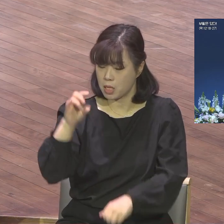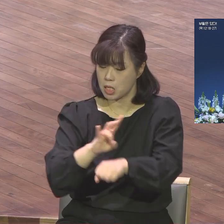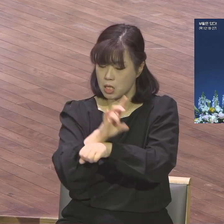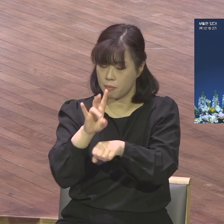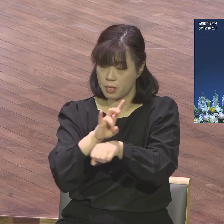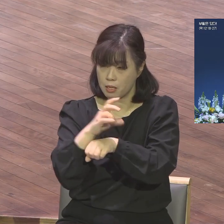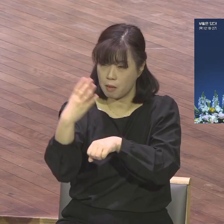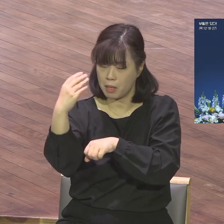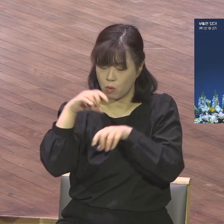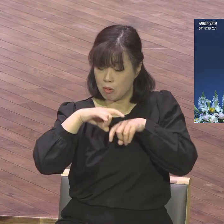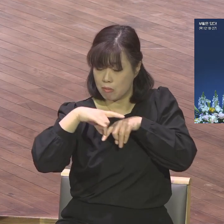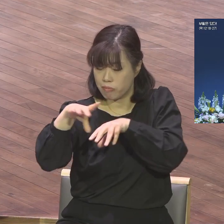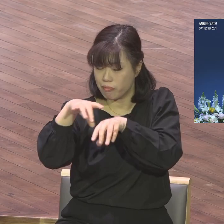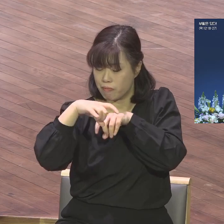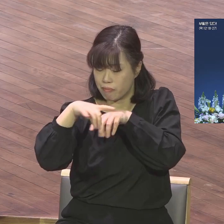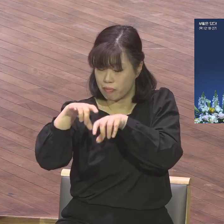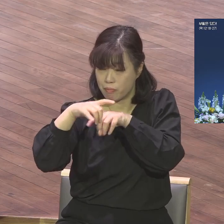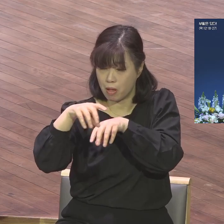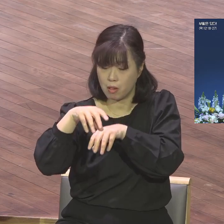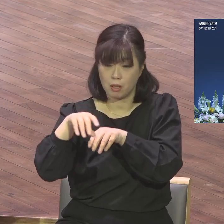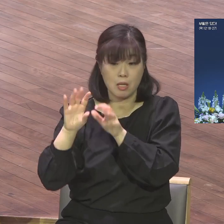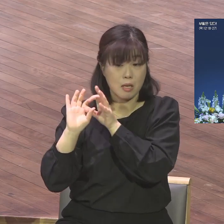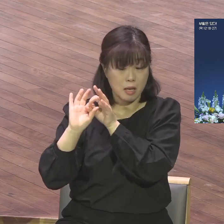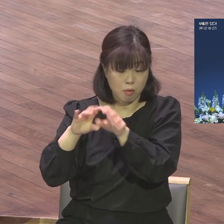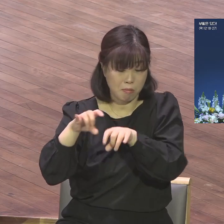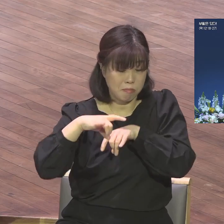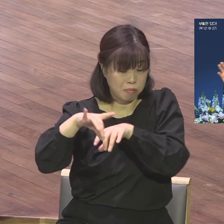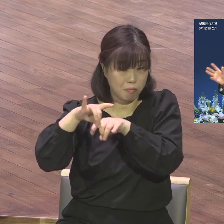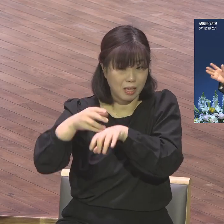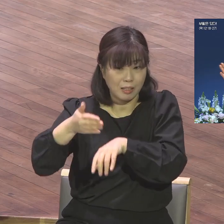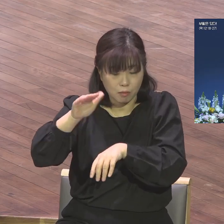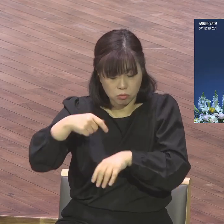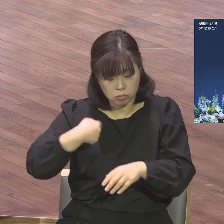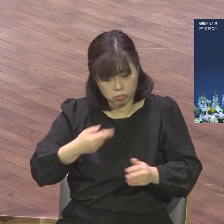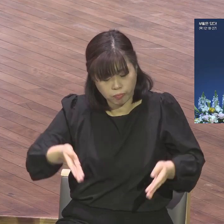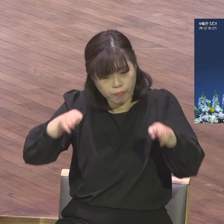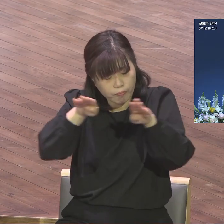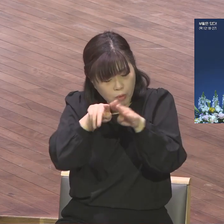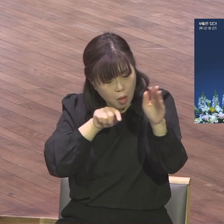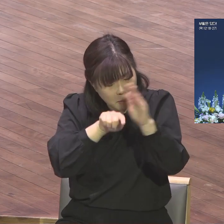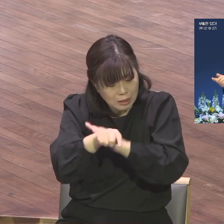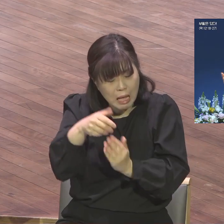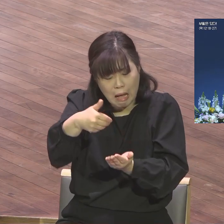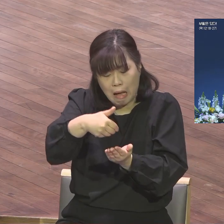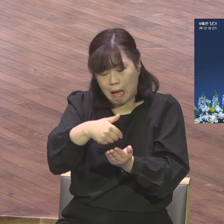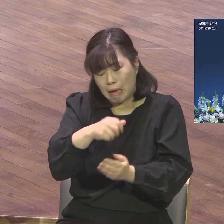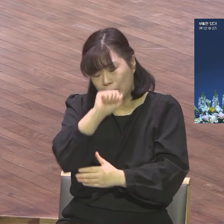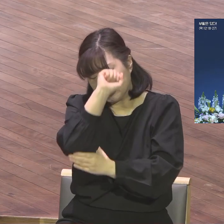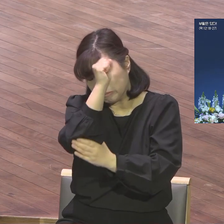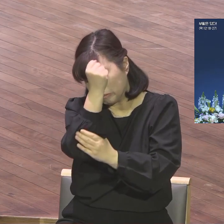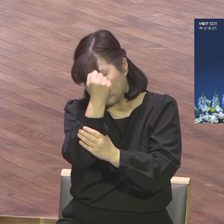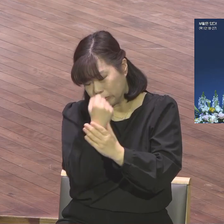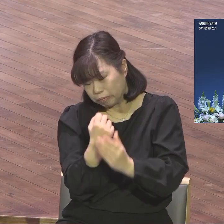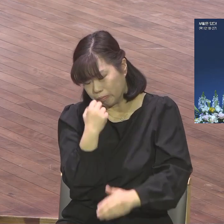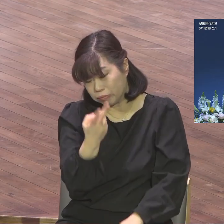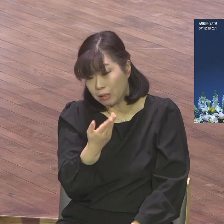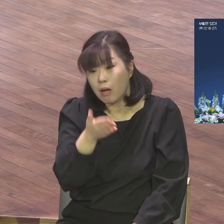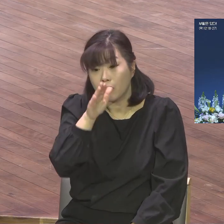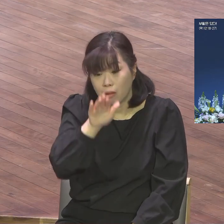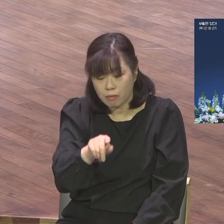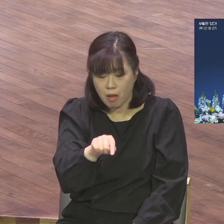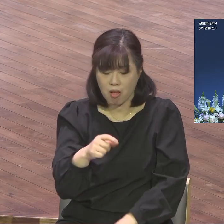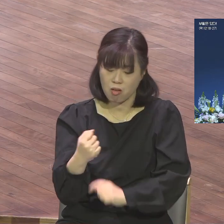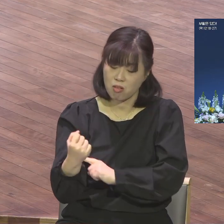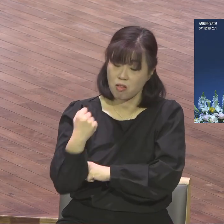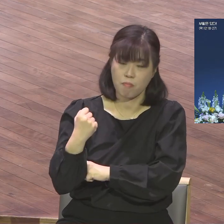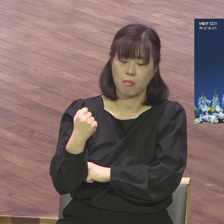진짜 이게 무슨 방송국인지 싶은데 이 파워가 있어요. 그래서 그냥 계속 그렇게 나가는데 설교가